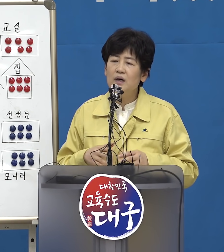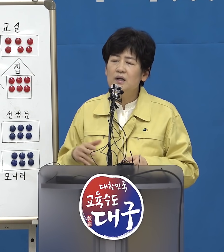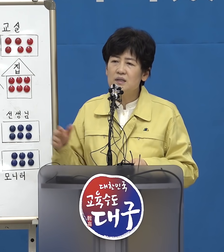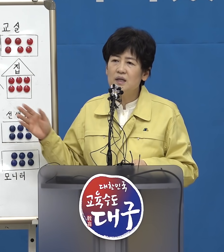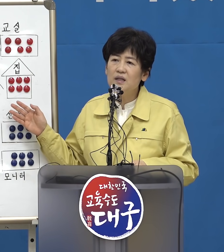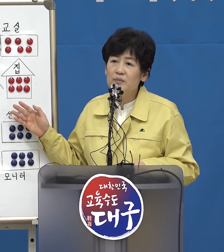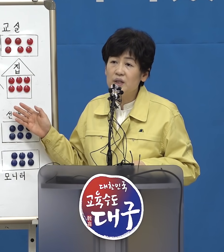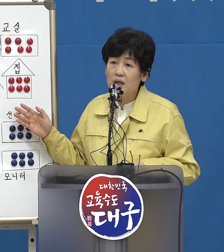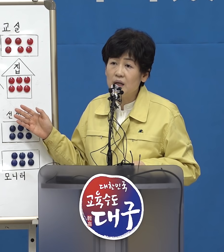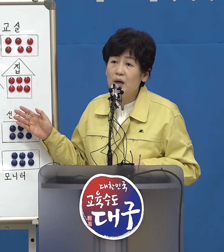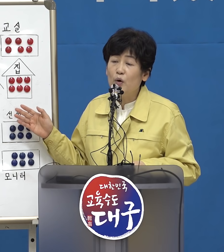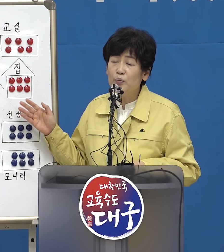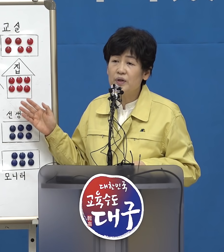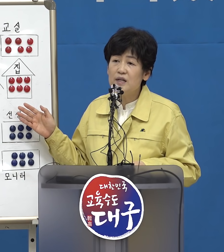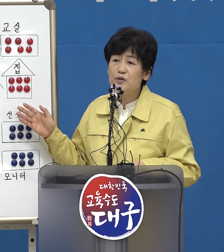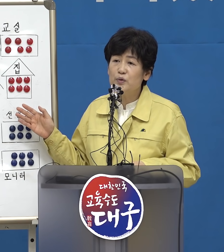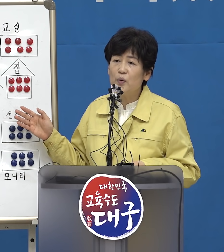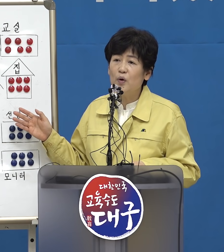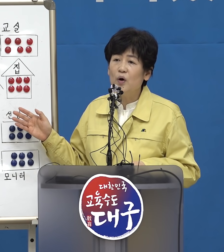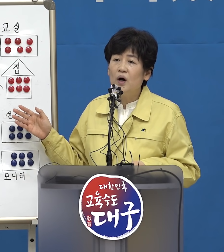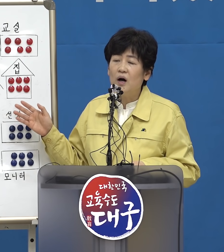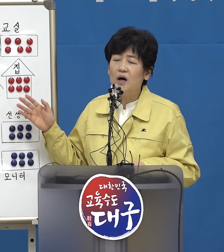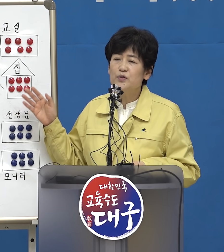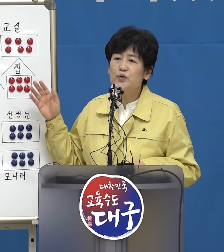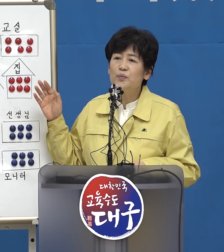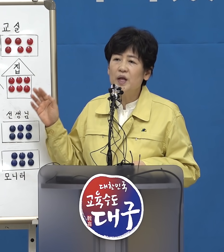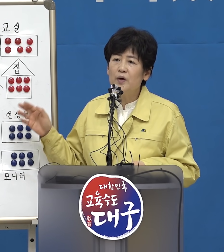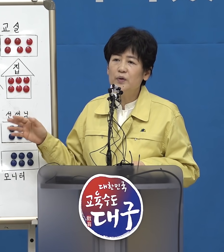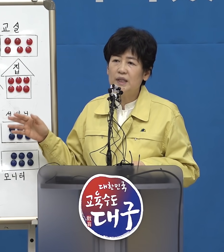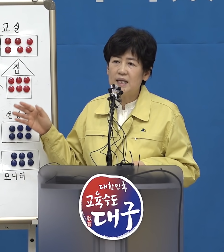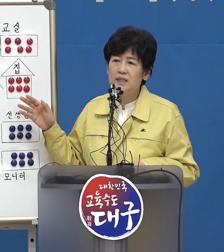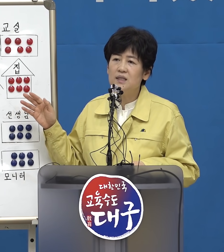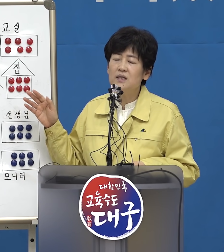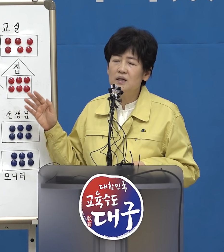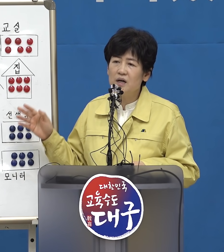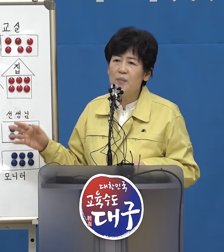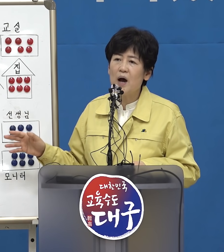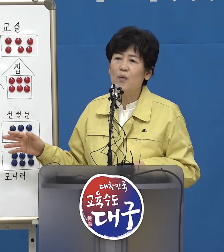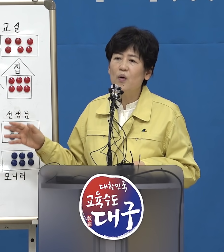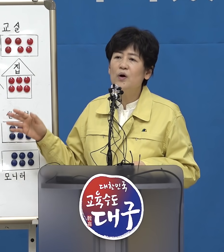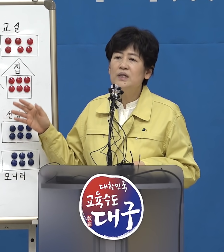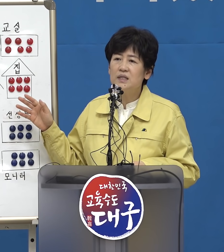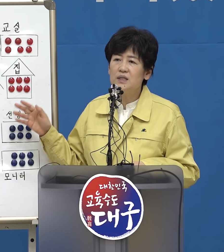합쳐서 선생님들이 오프라인으로 수업 내용을 다시